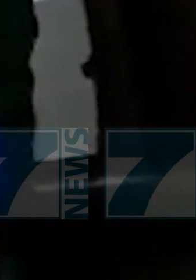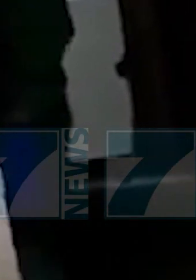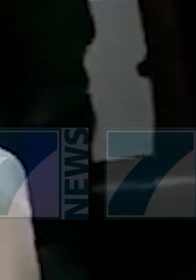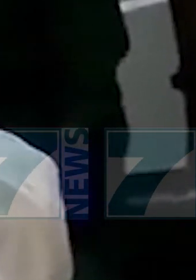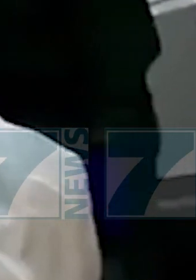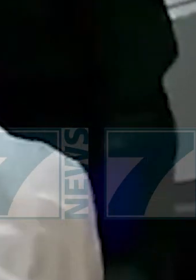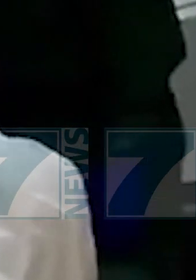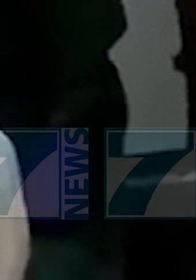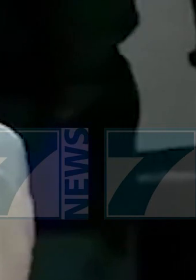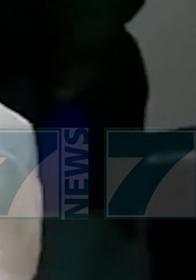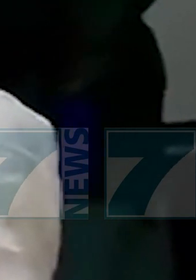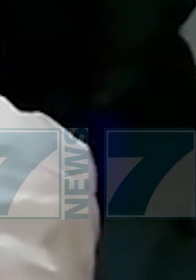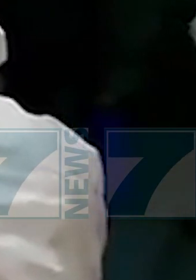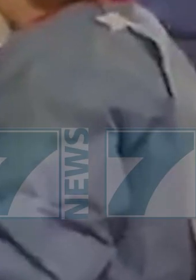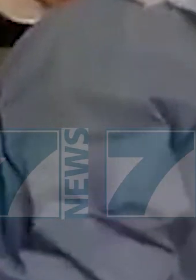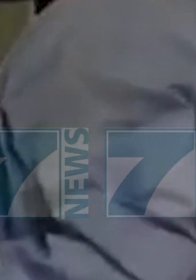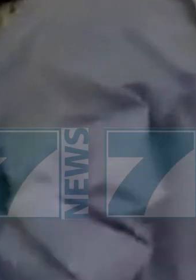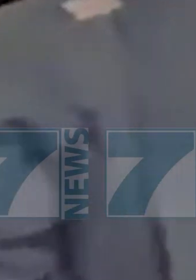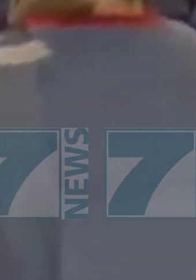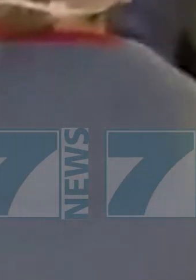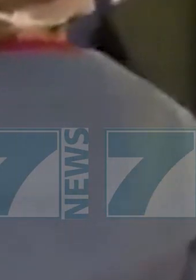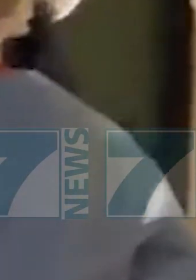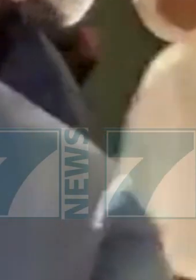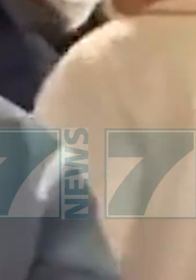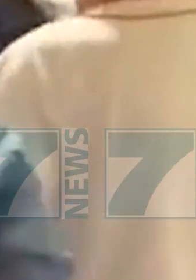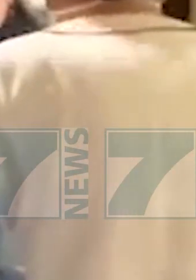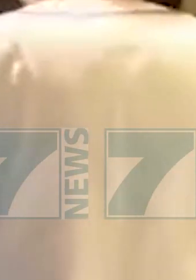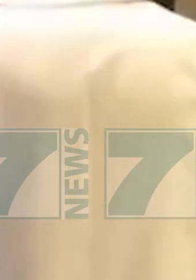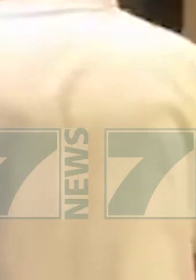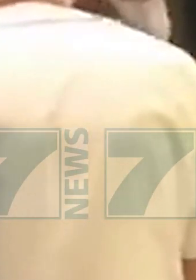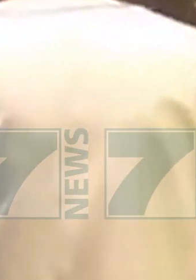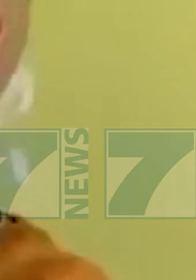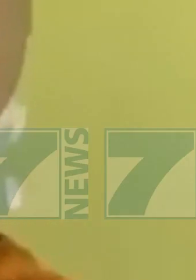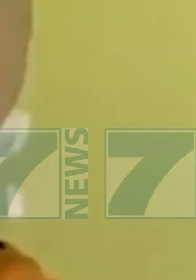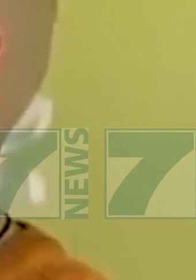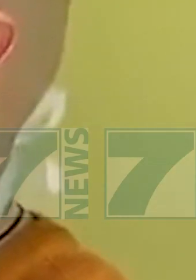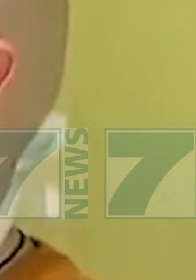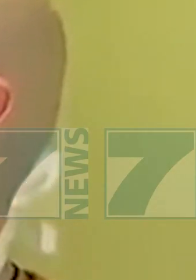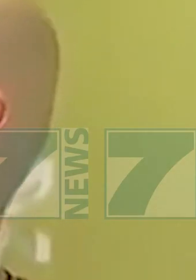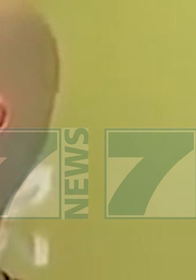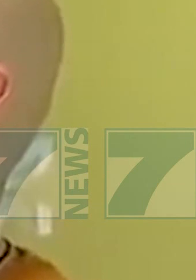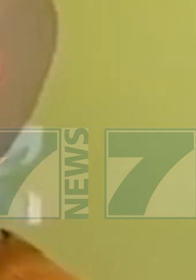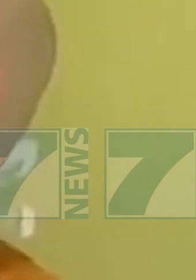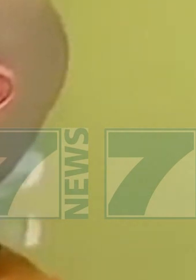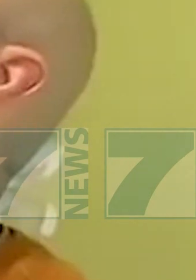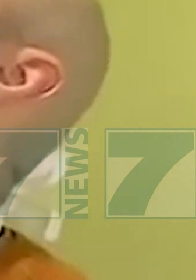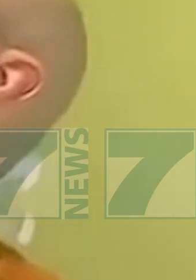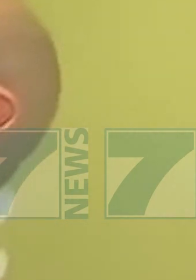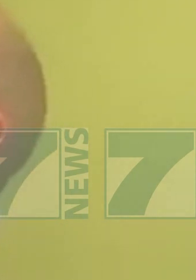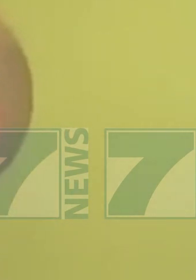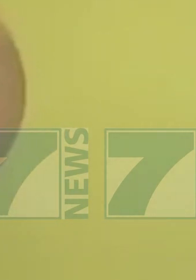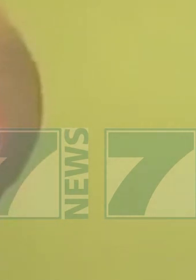vdekjen e më shumë se 11.000 personave në të gjithë botën dhe mbi 266.000 të tjerë janë infektuar.